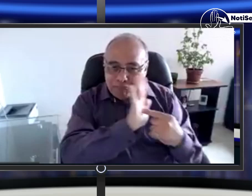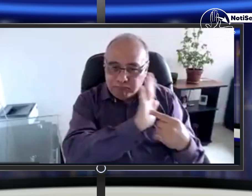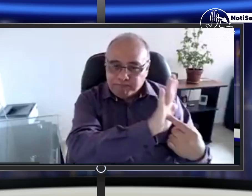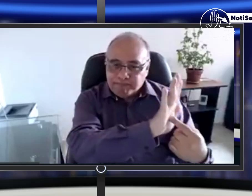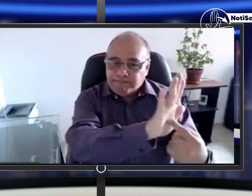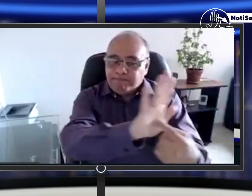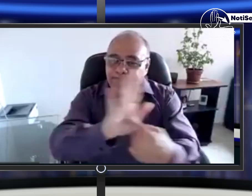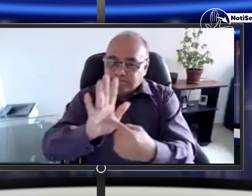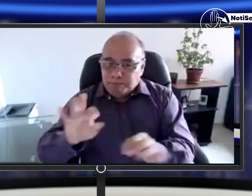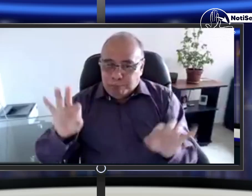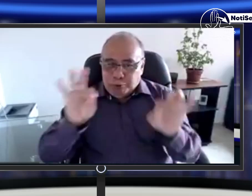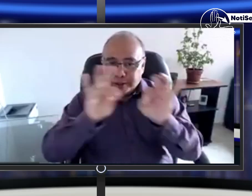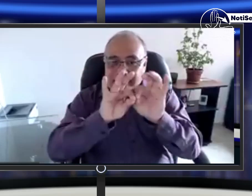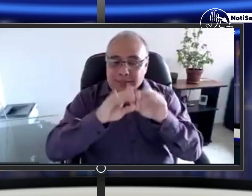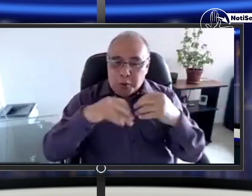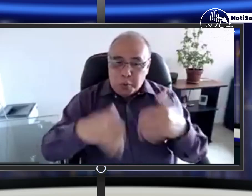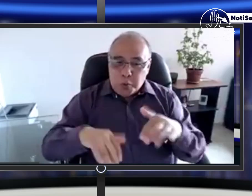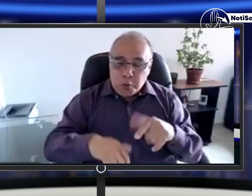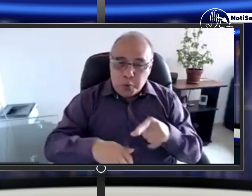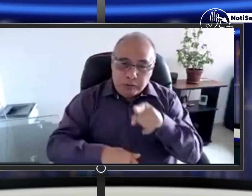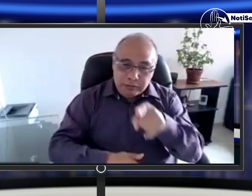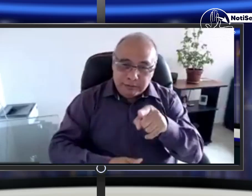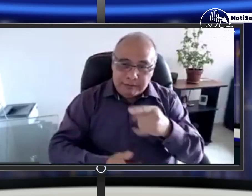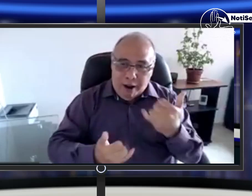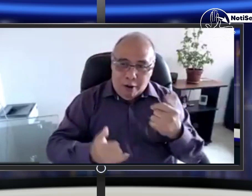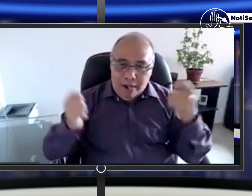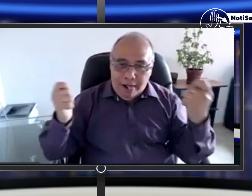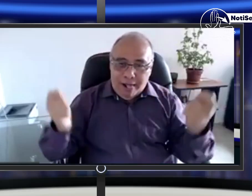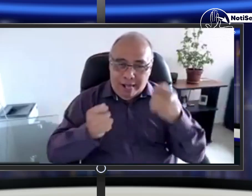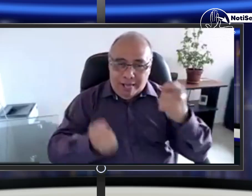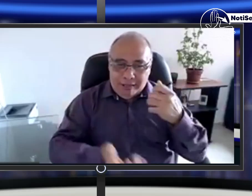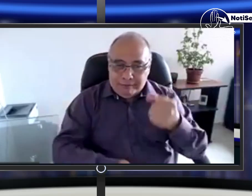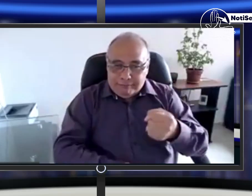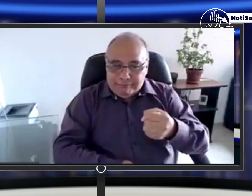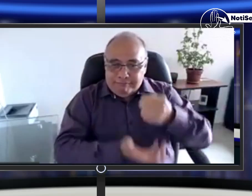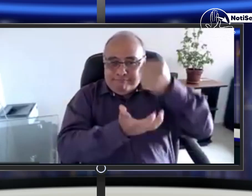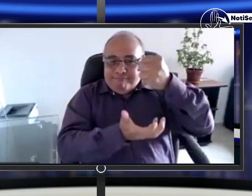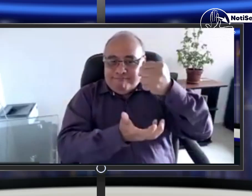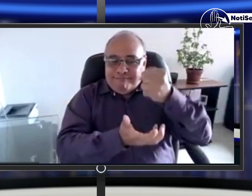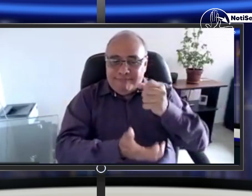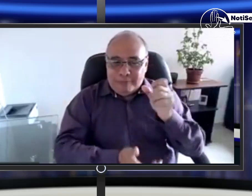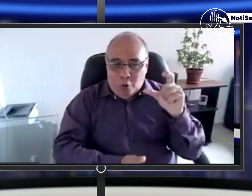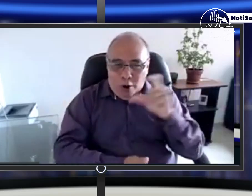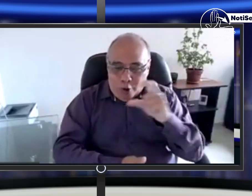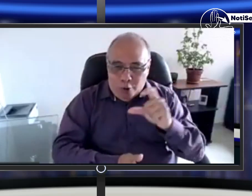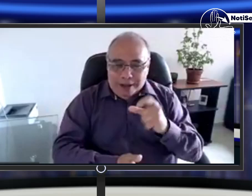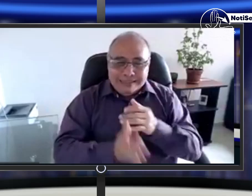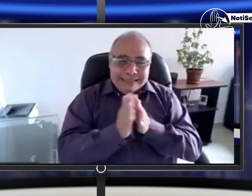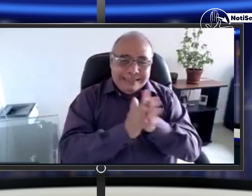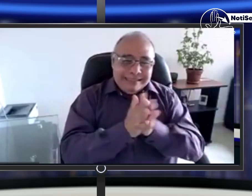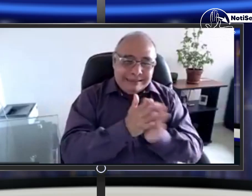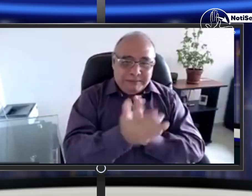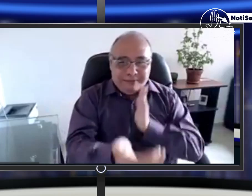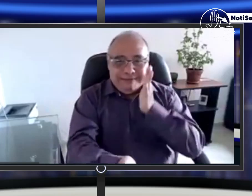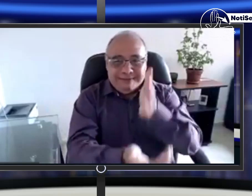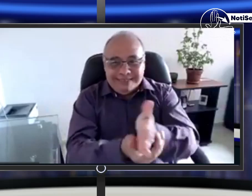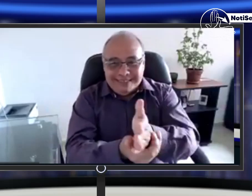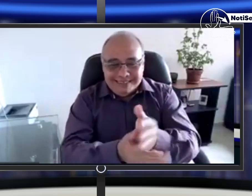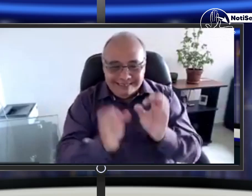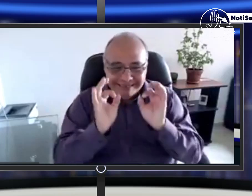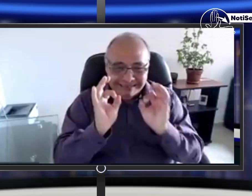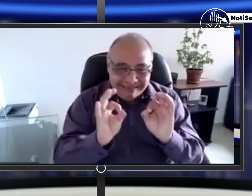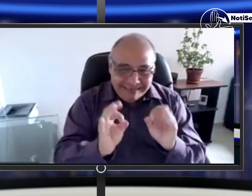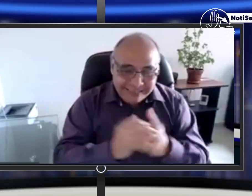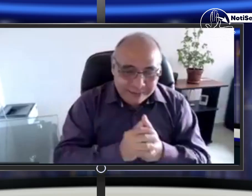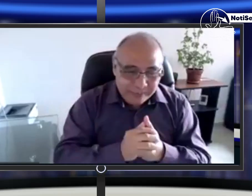estos emprendimientos de la misma comunidad sorda. Qué bueno que se puedan mostrar, miren, comida